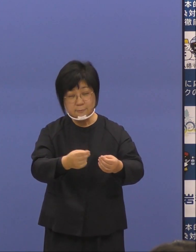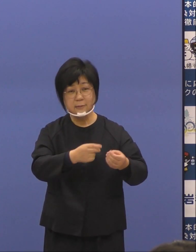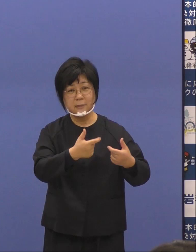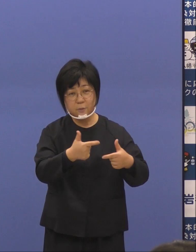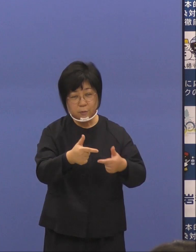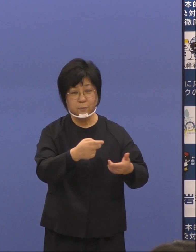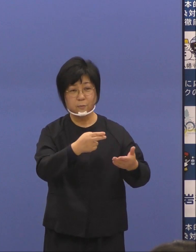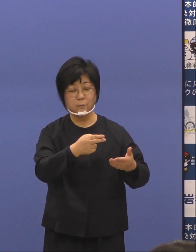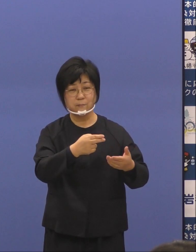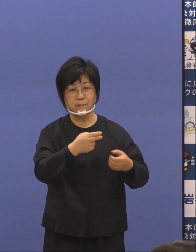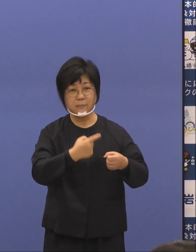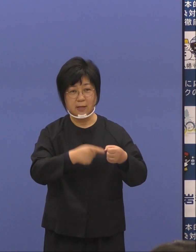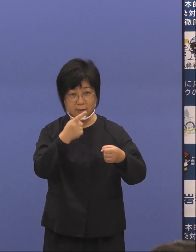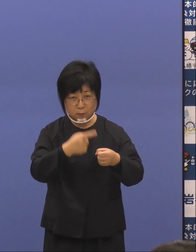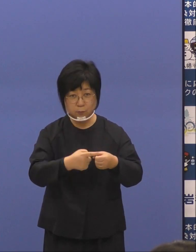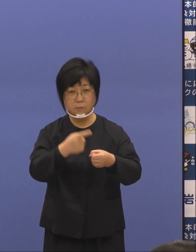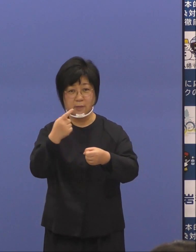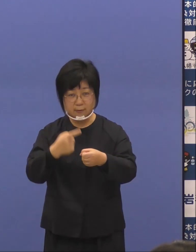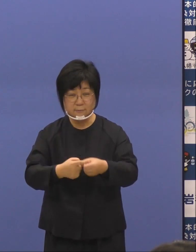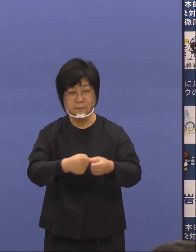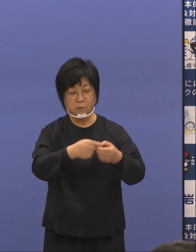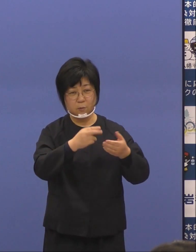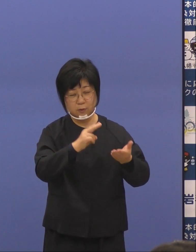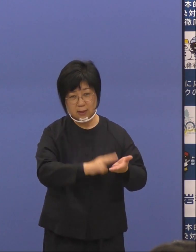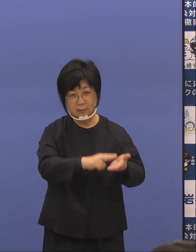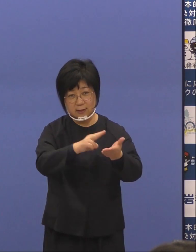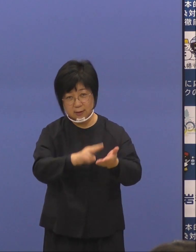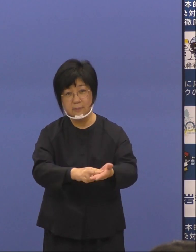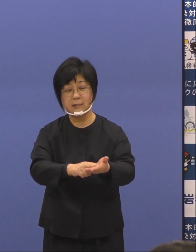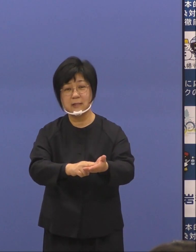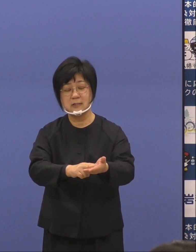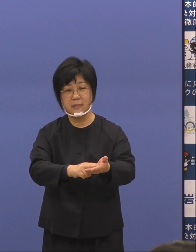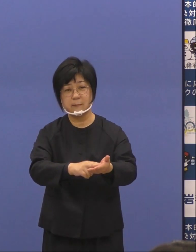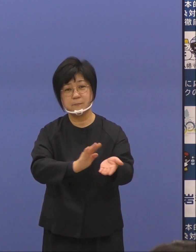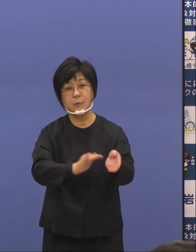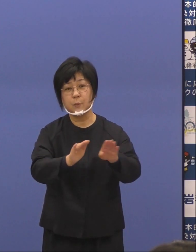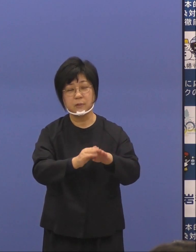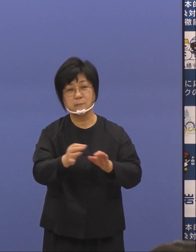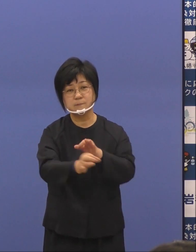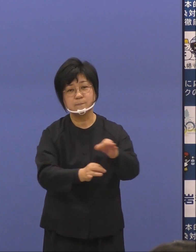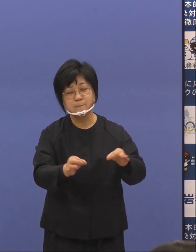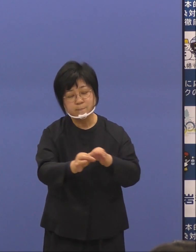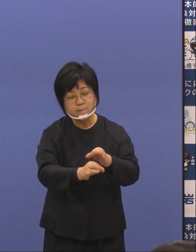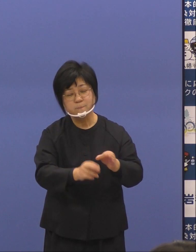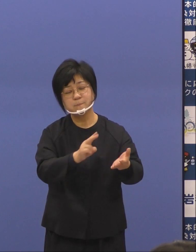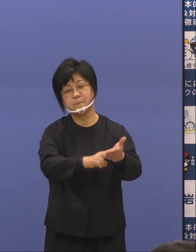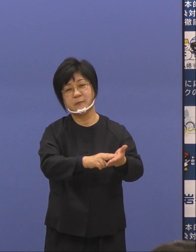ながら、病院経営を進めているというところなんですけれども、